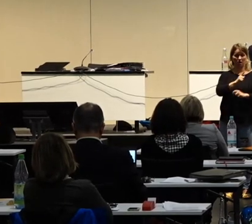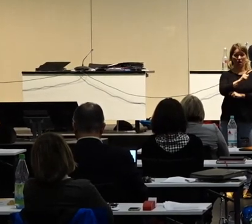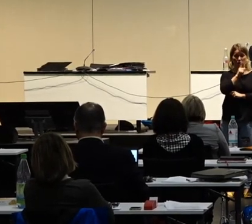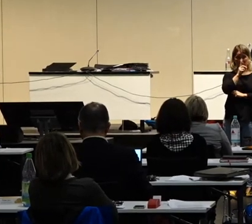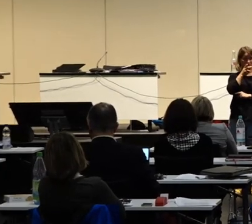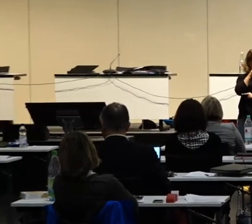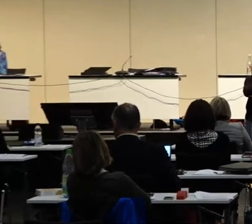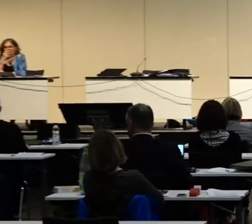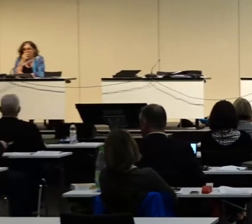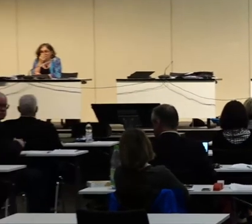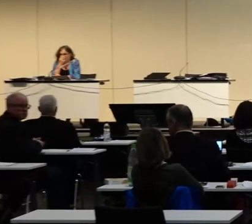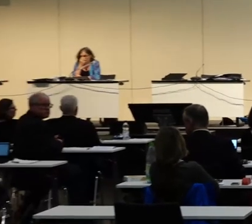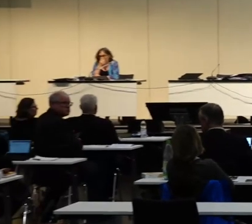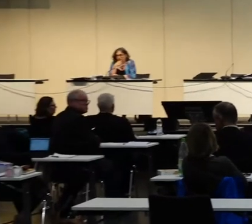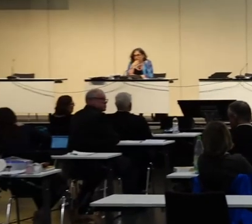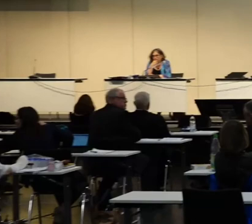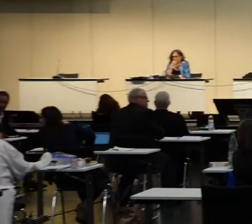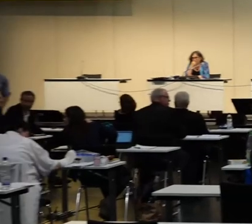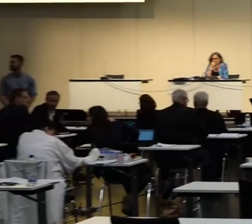Stimmzeichen.